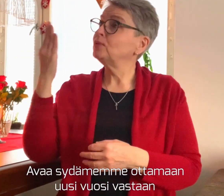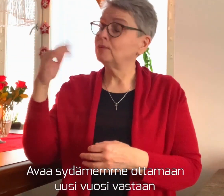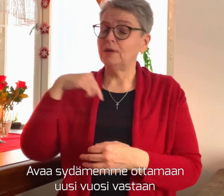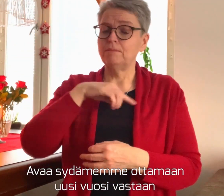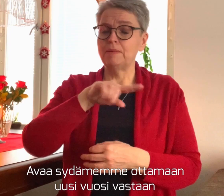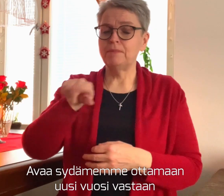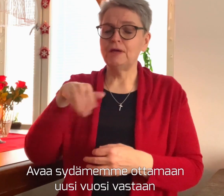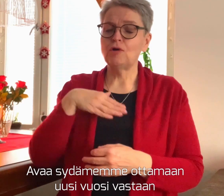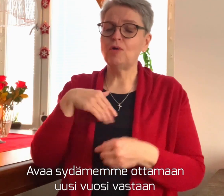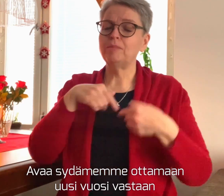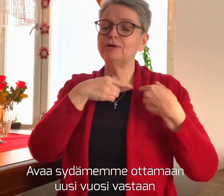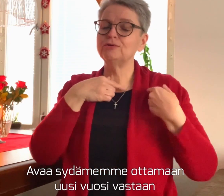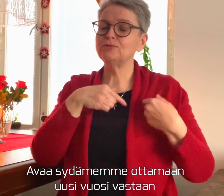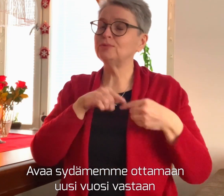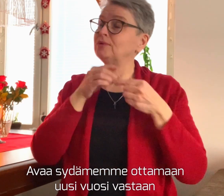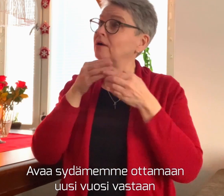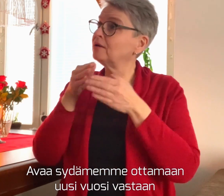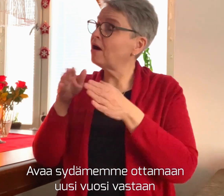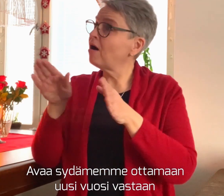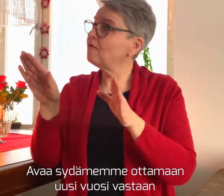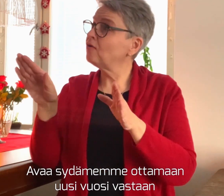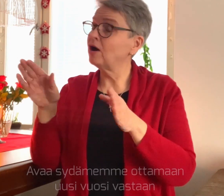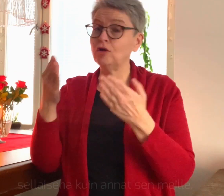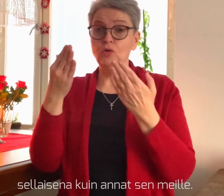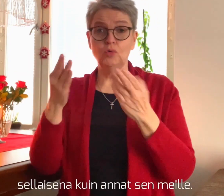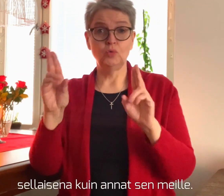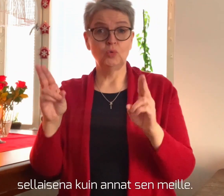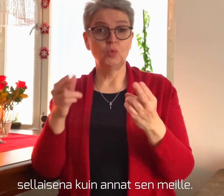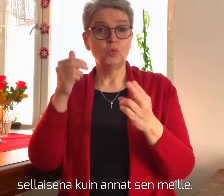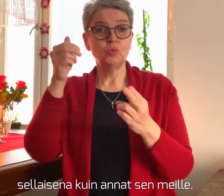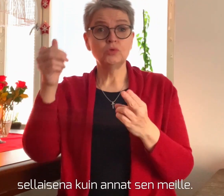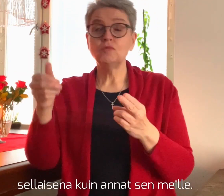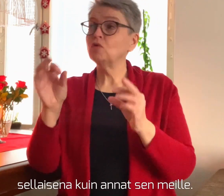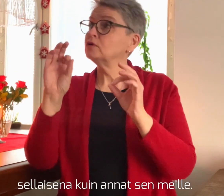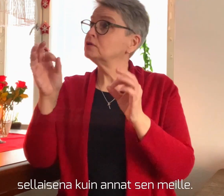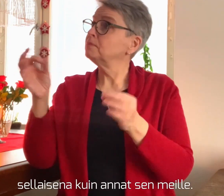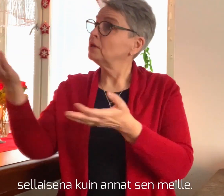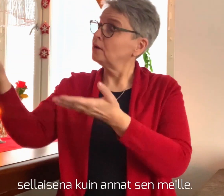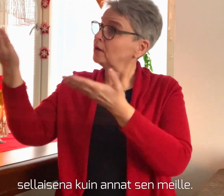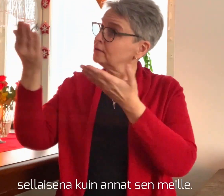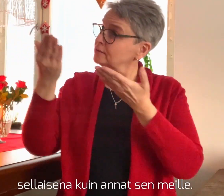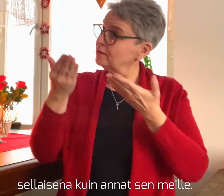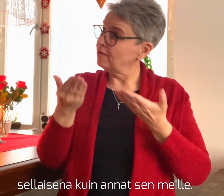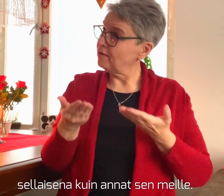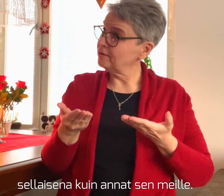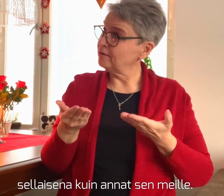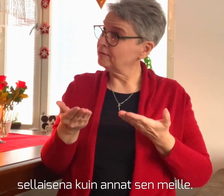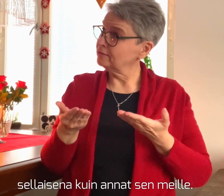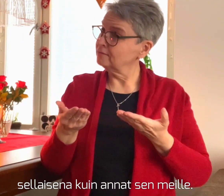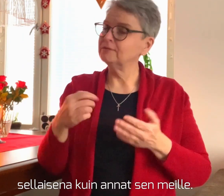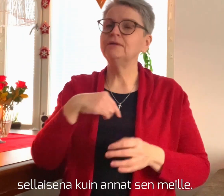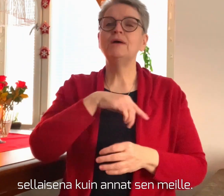Avaa sydämemme ottamaan vastaan uusi vuosi sellaisena, kuin annat sen meille.